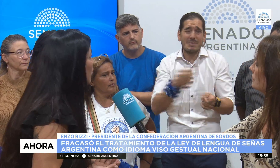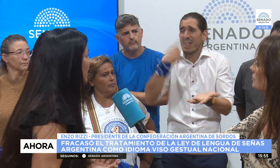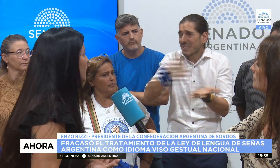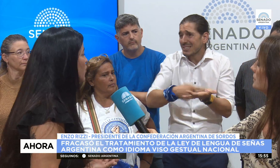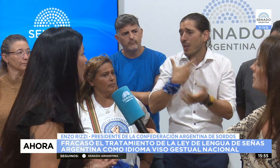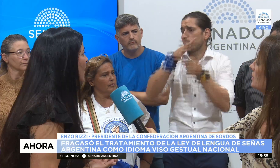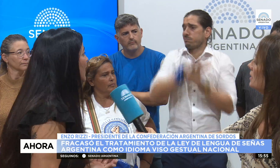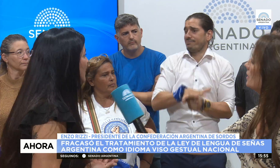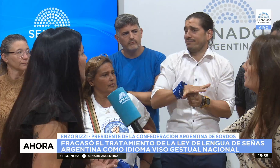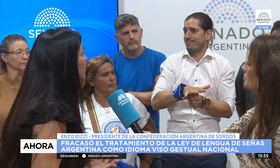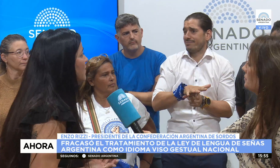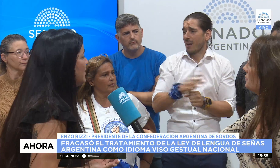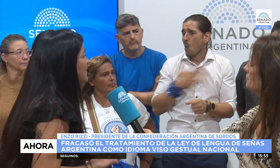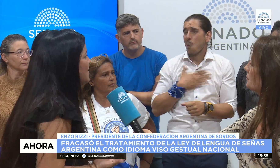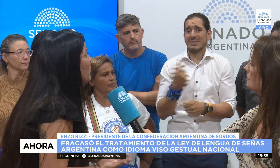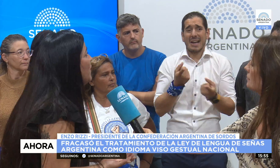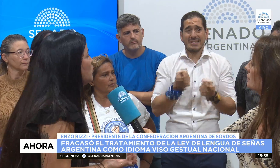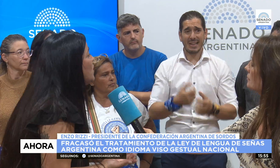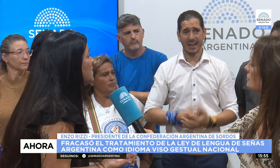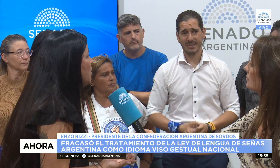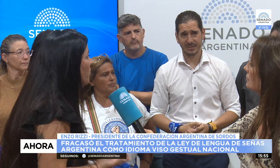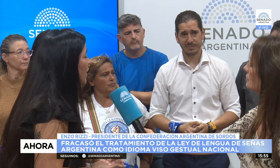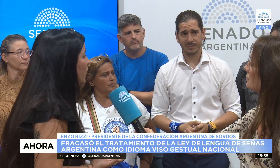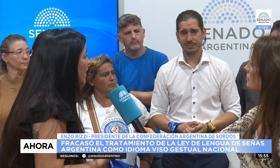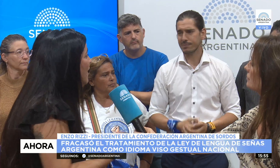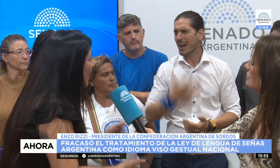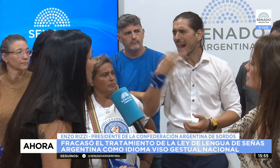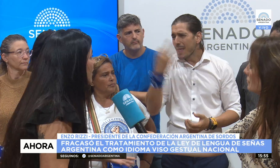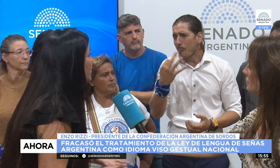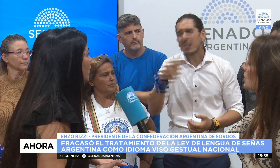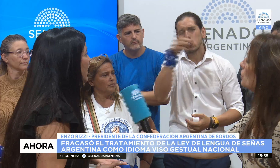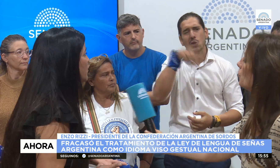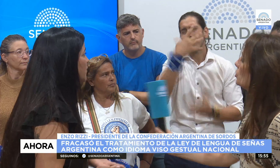comunidad sorda y necesitamos de su decisión para poder ejercer nuestros derechos.